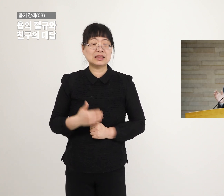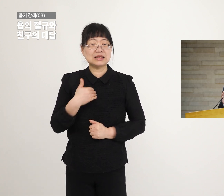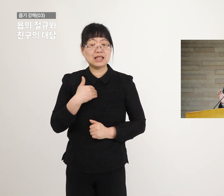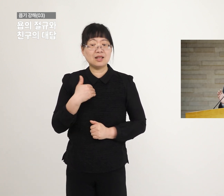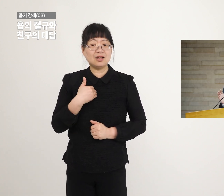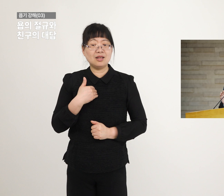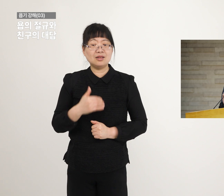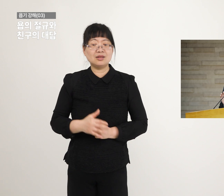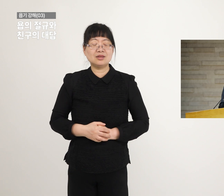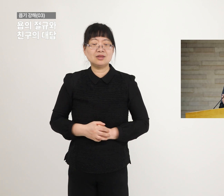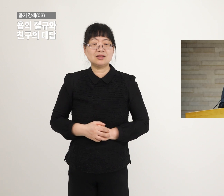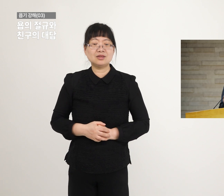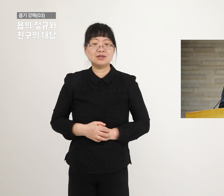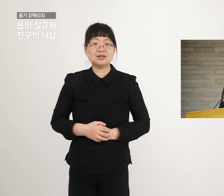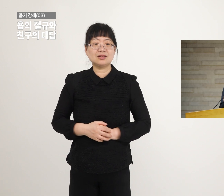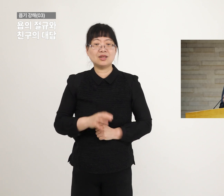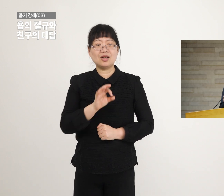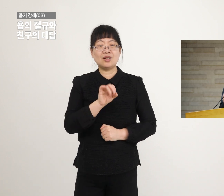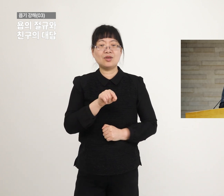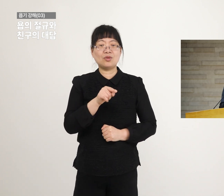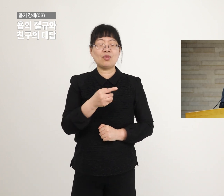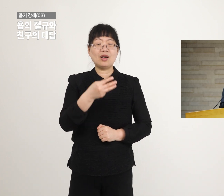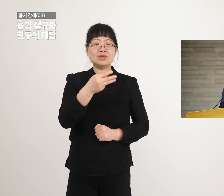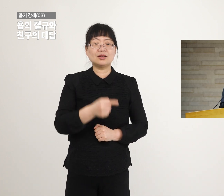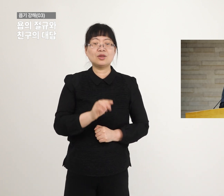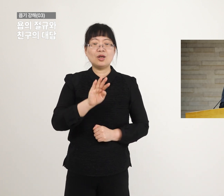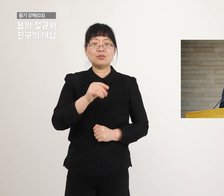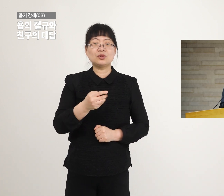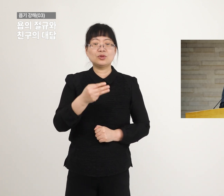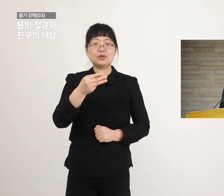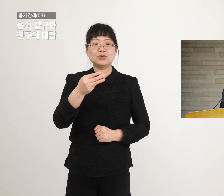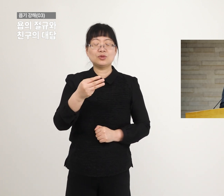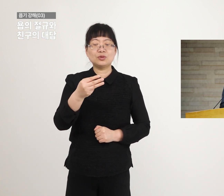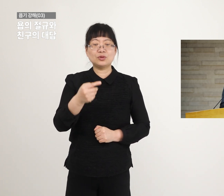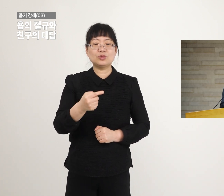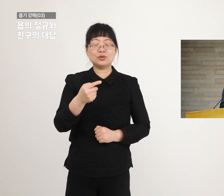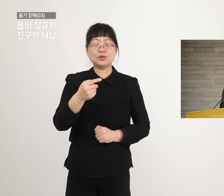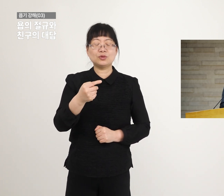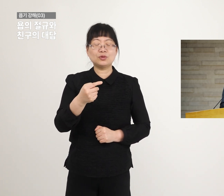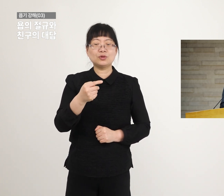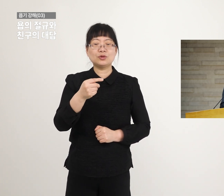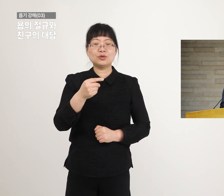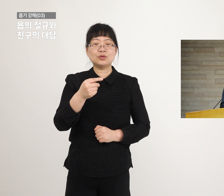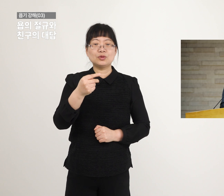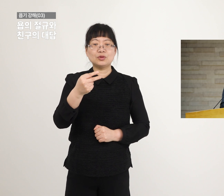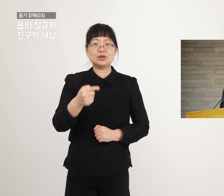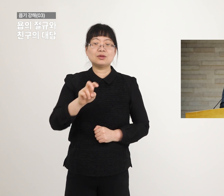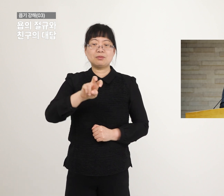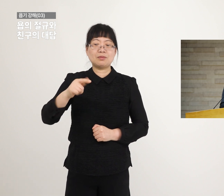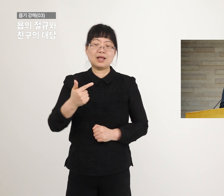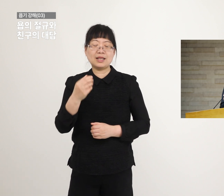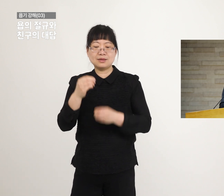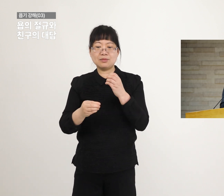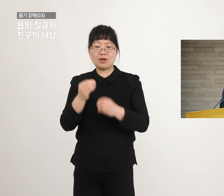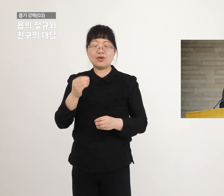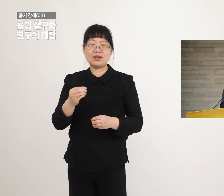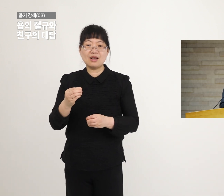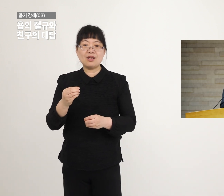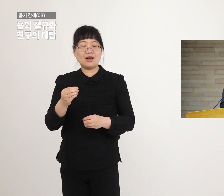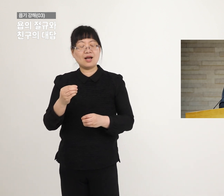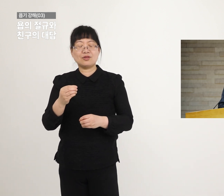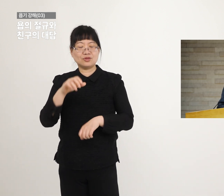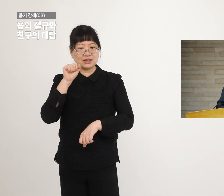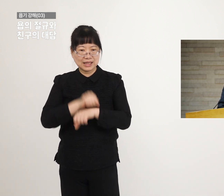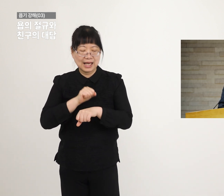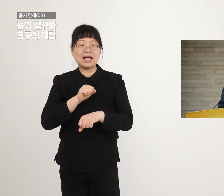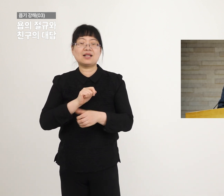제가 그 월트 브루그만이 쓰신 그분이 그 시편의 아주 대가입니다. 그 시편을